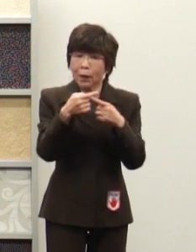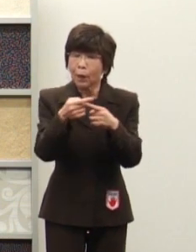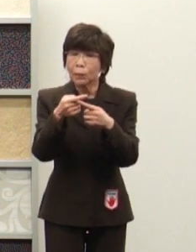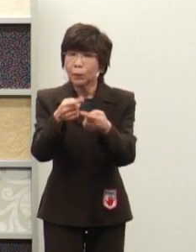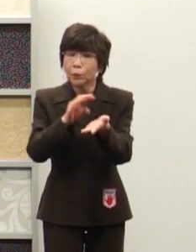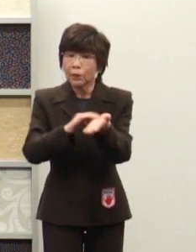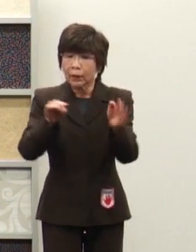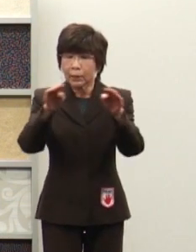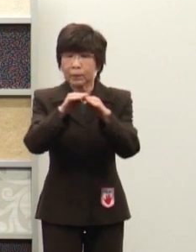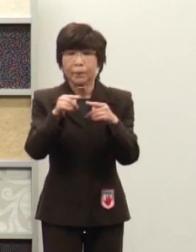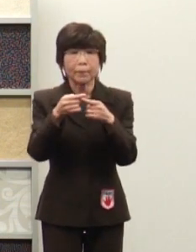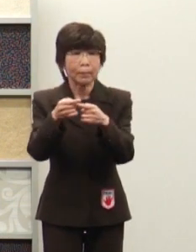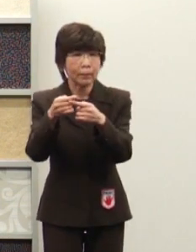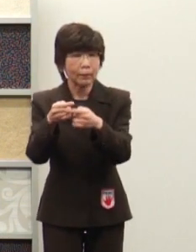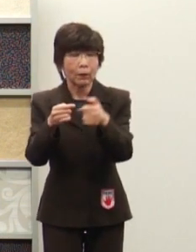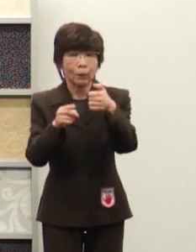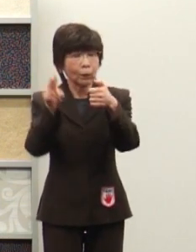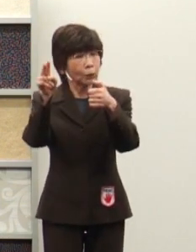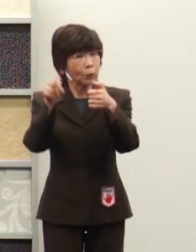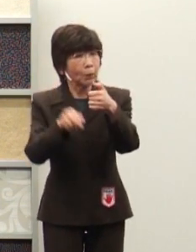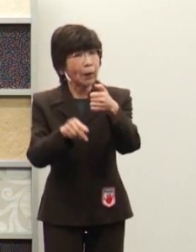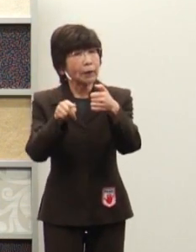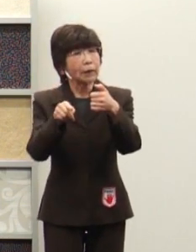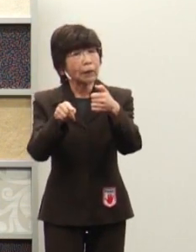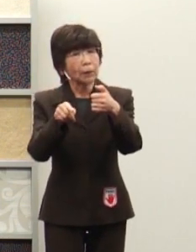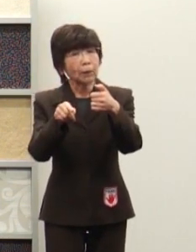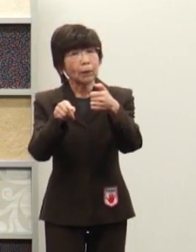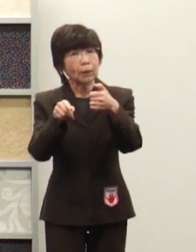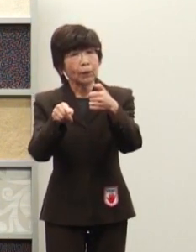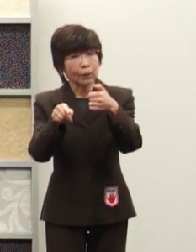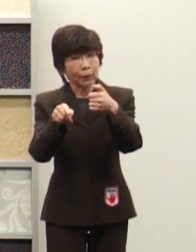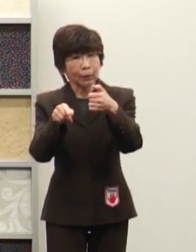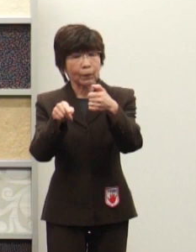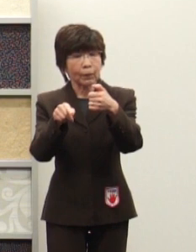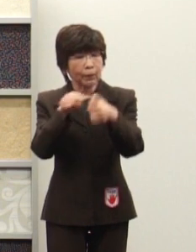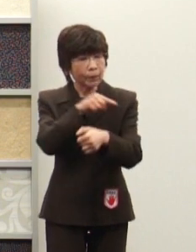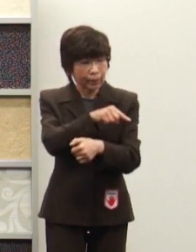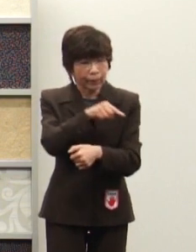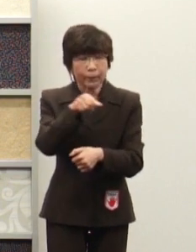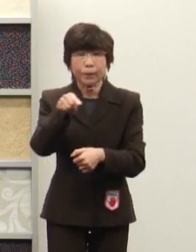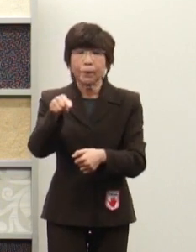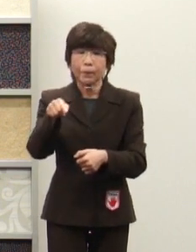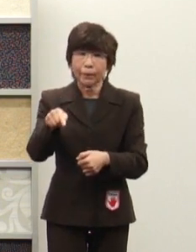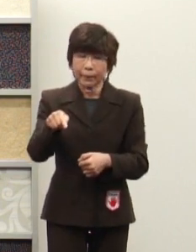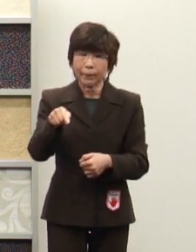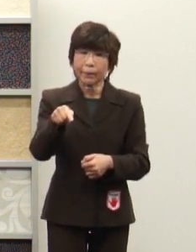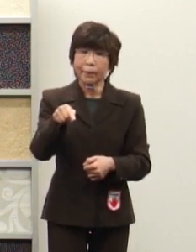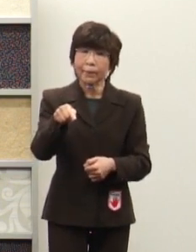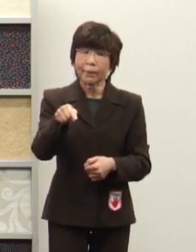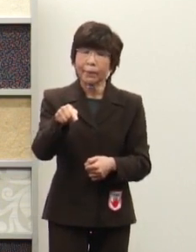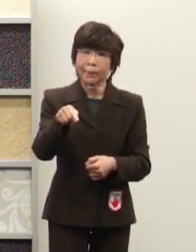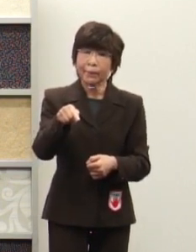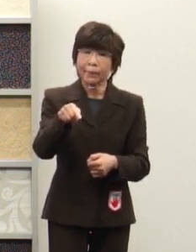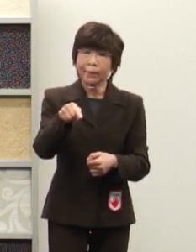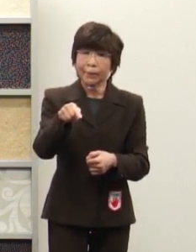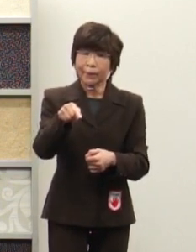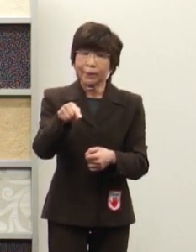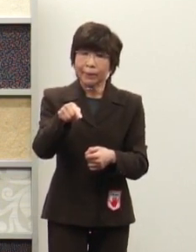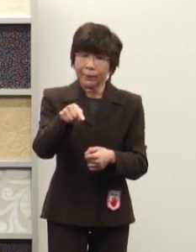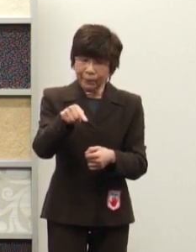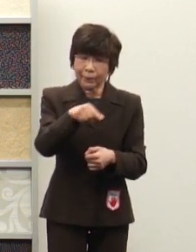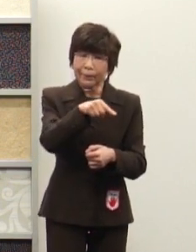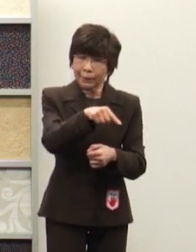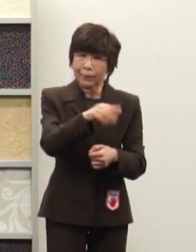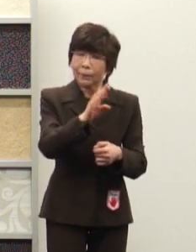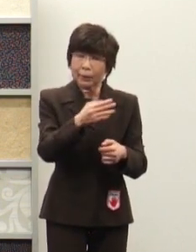ただそのなんですかね、この200人、まあ、出る状況があっても、もう経